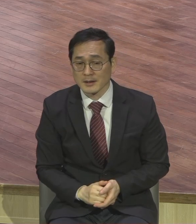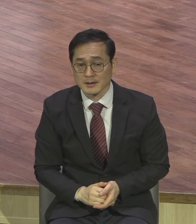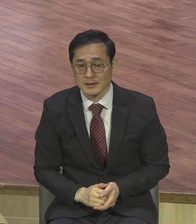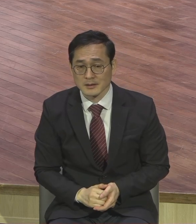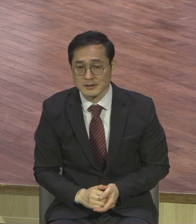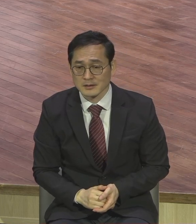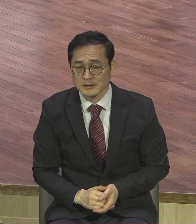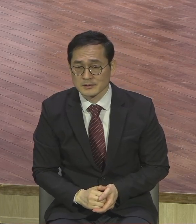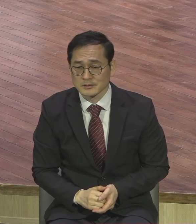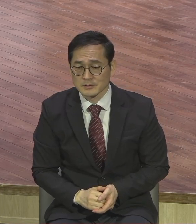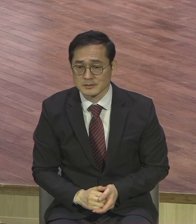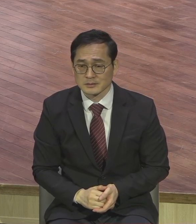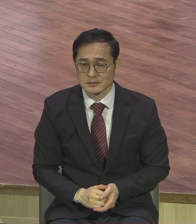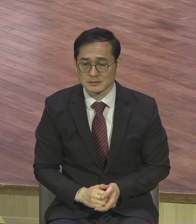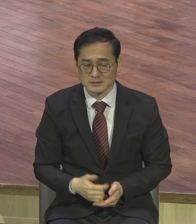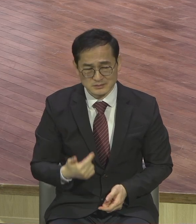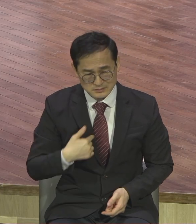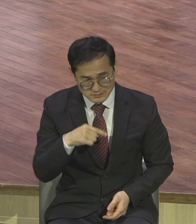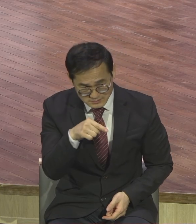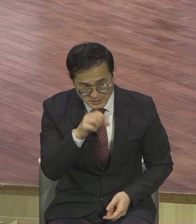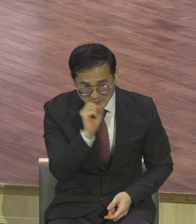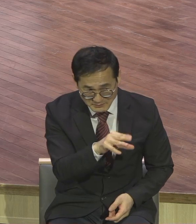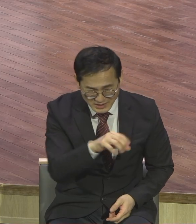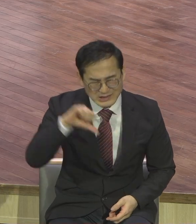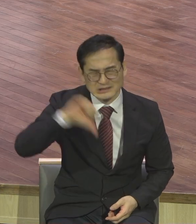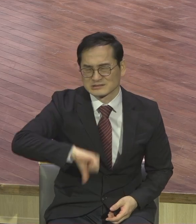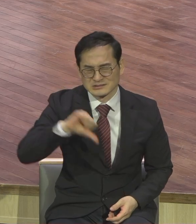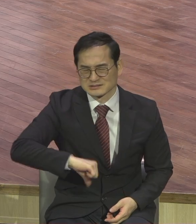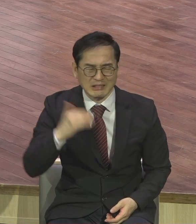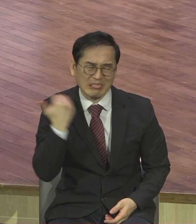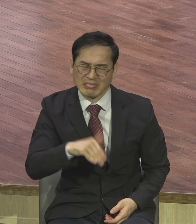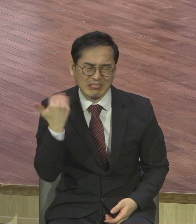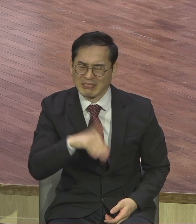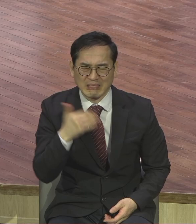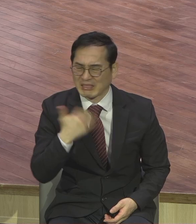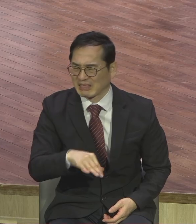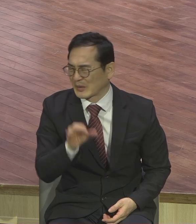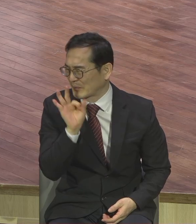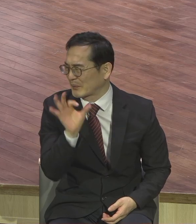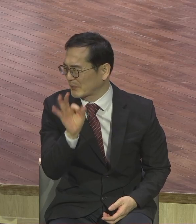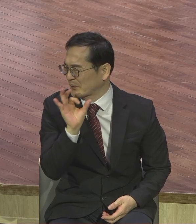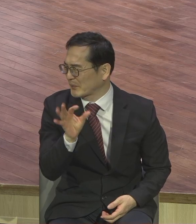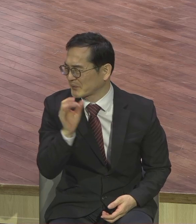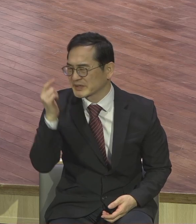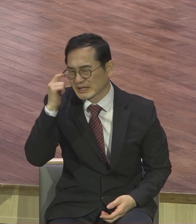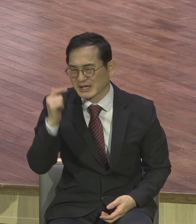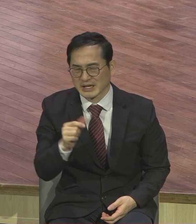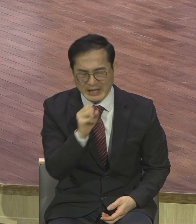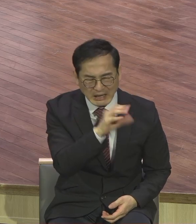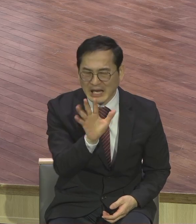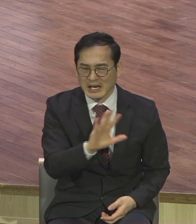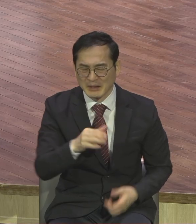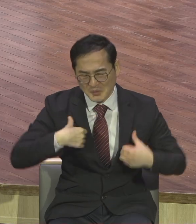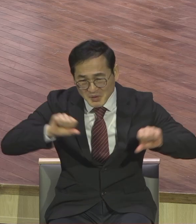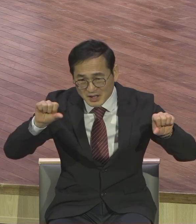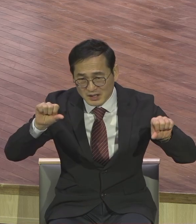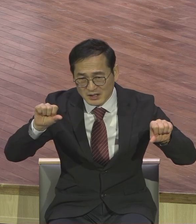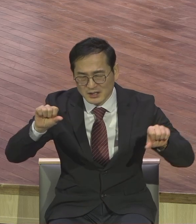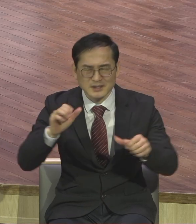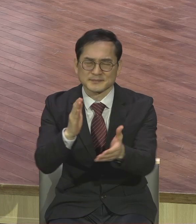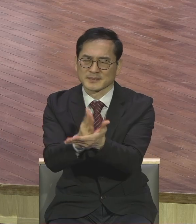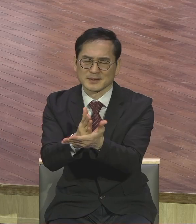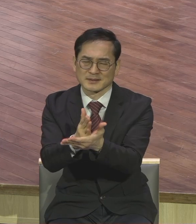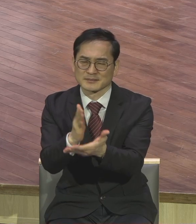있는데 내가 내 생각에 잡혀가지고 안 될 거라고 스스로 생각하고 못할 거라고 스스로